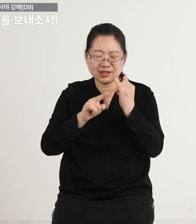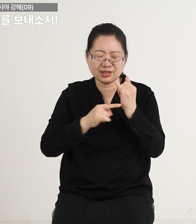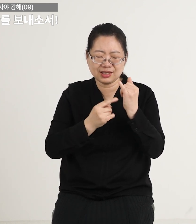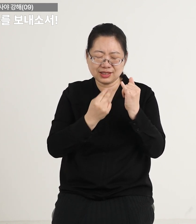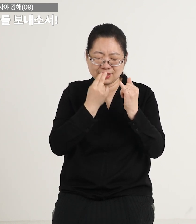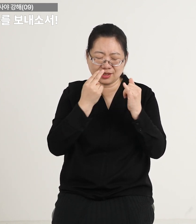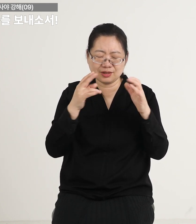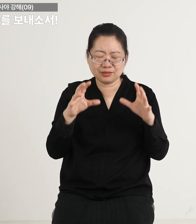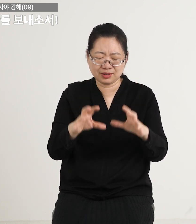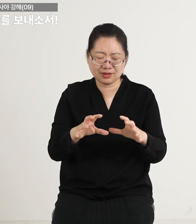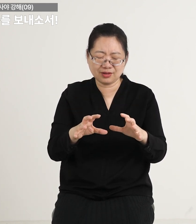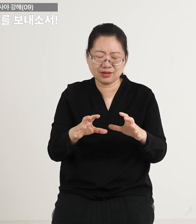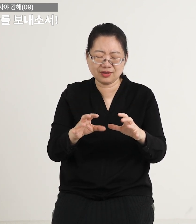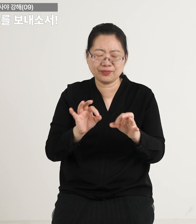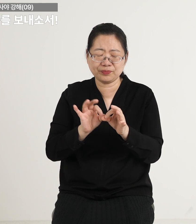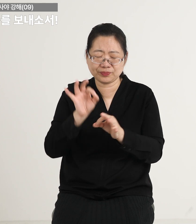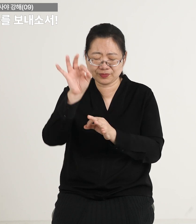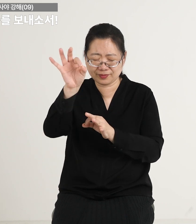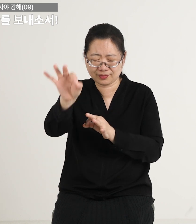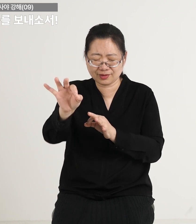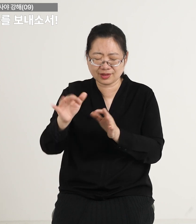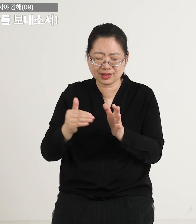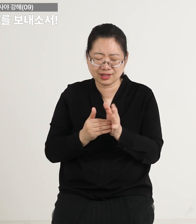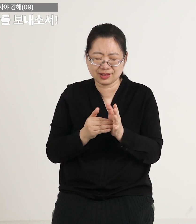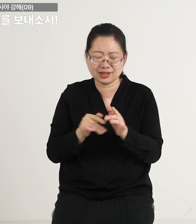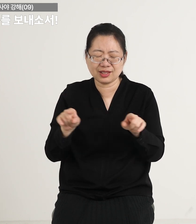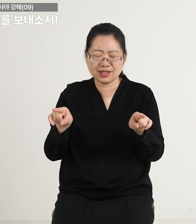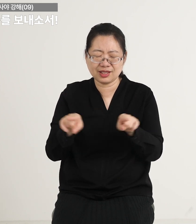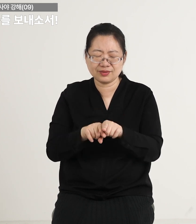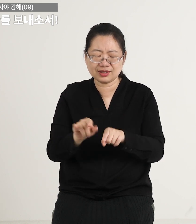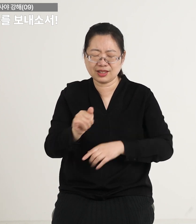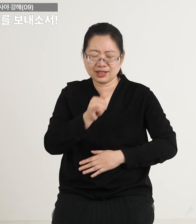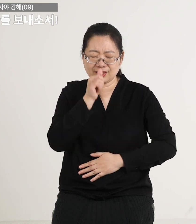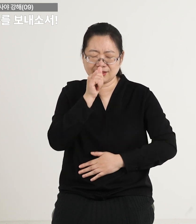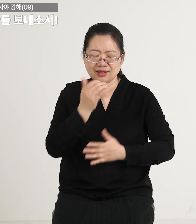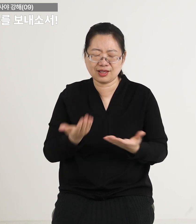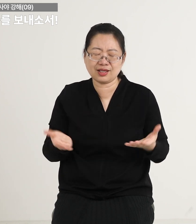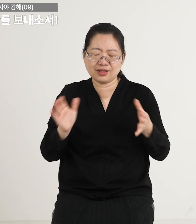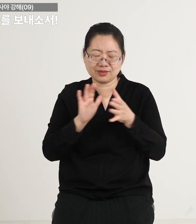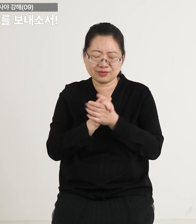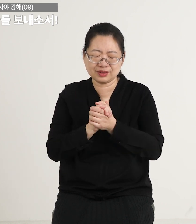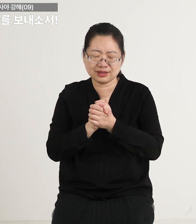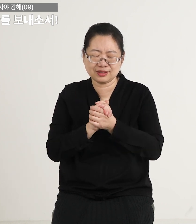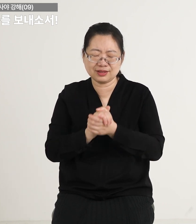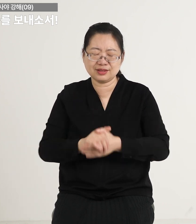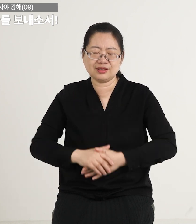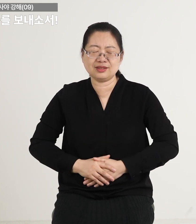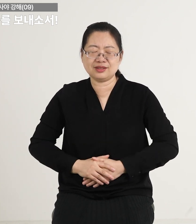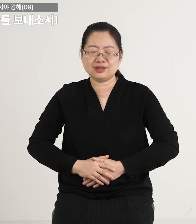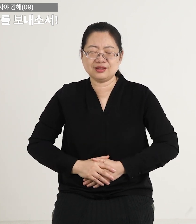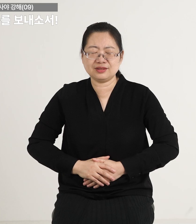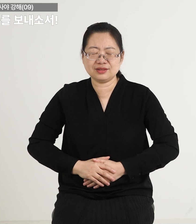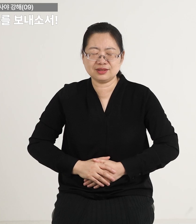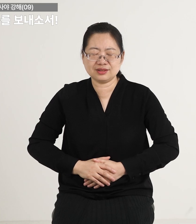복중의 생명까지 영원토록 함께 있을지어다. 아멘.